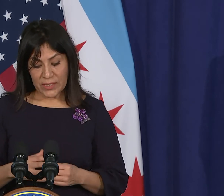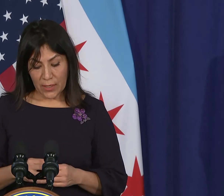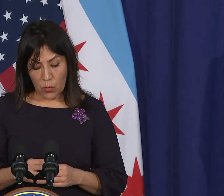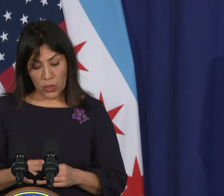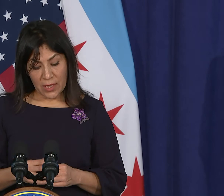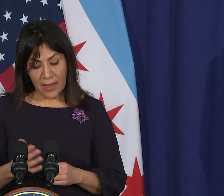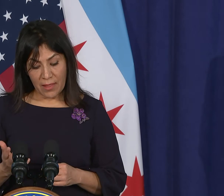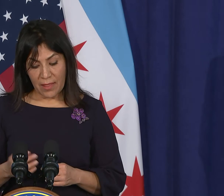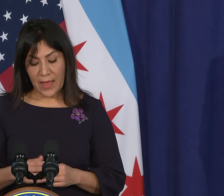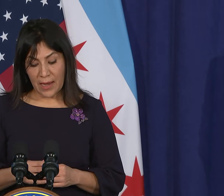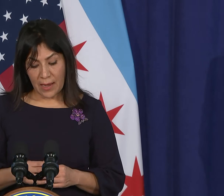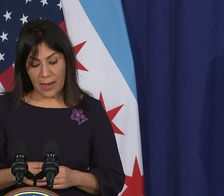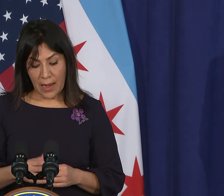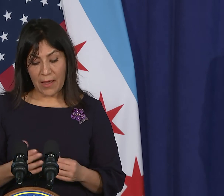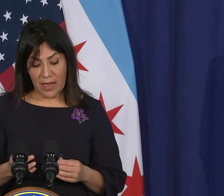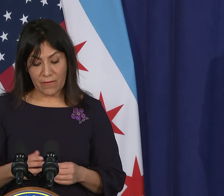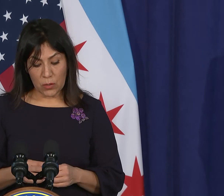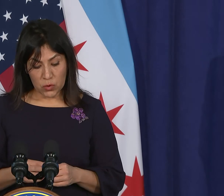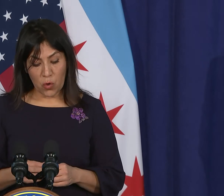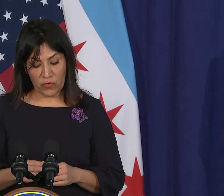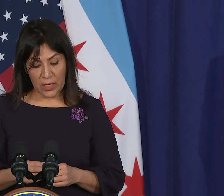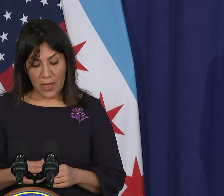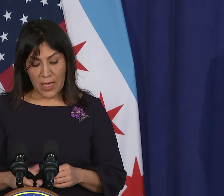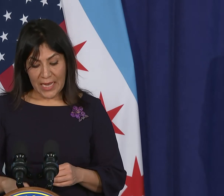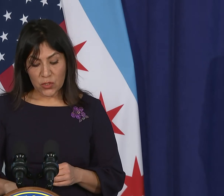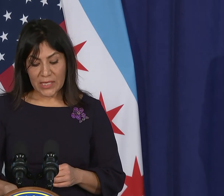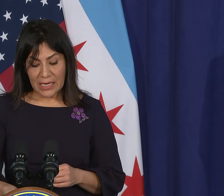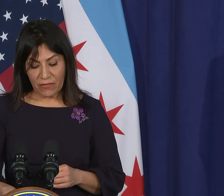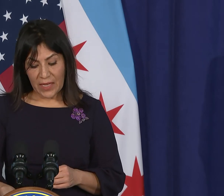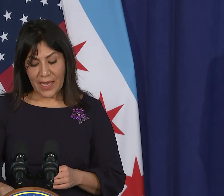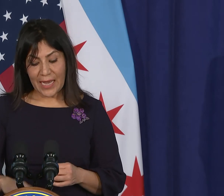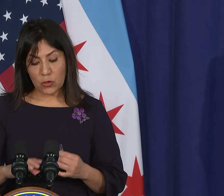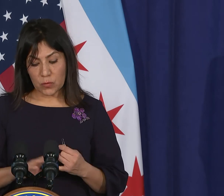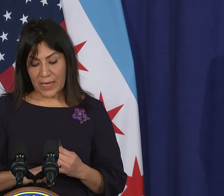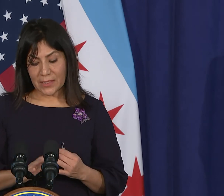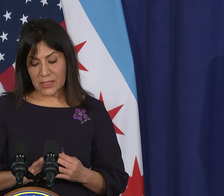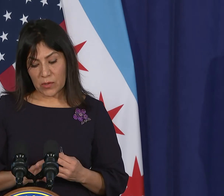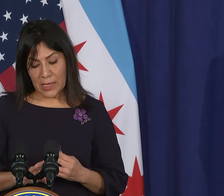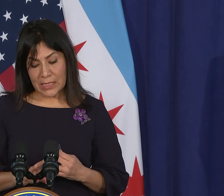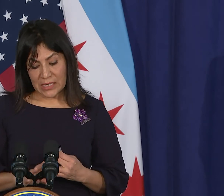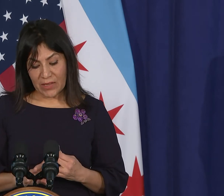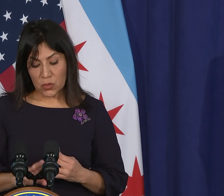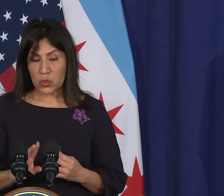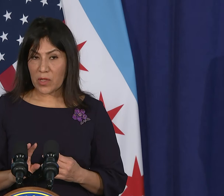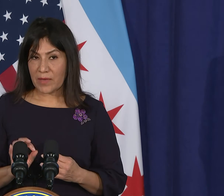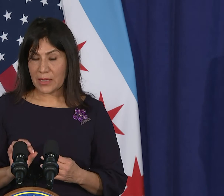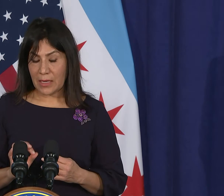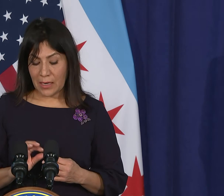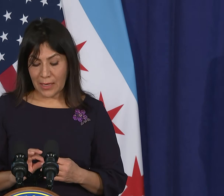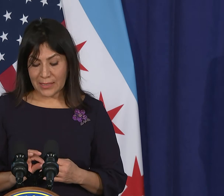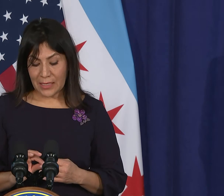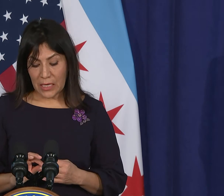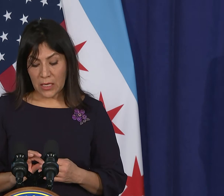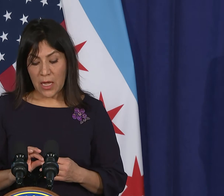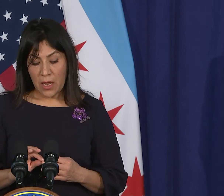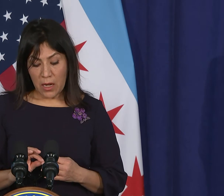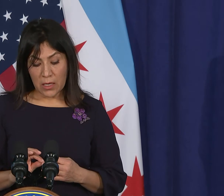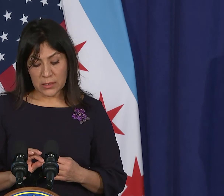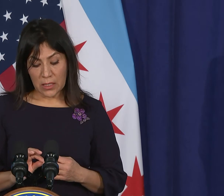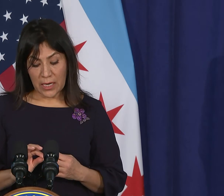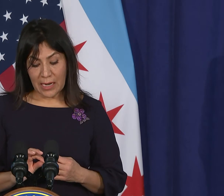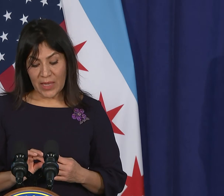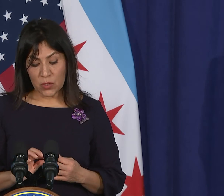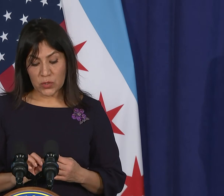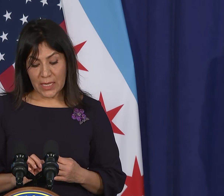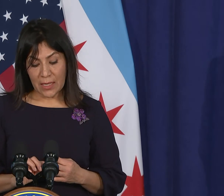a nuestra comunidad del virus COVID. Esto significa que los bares, restaurantes y eventos todavía tienen que seguir